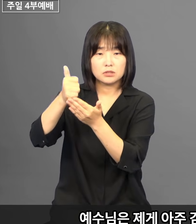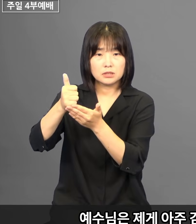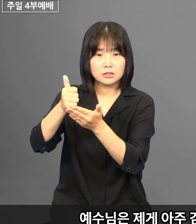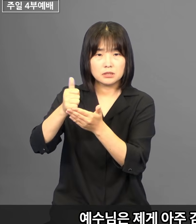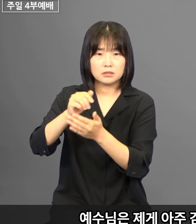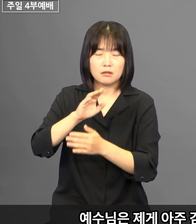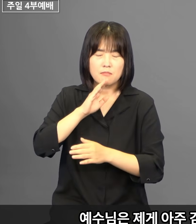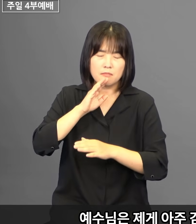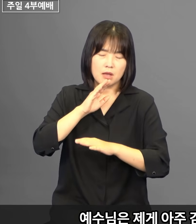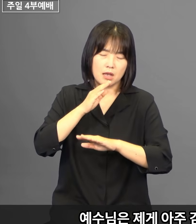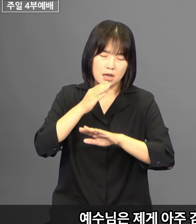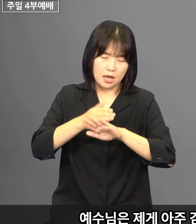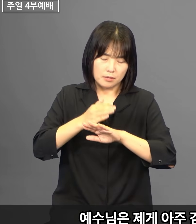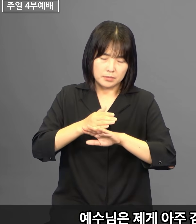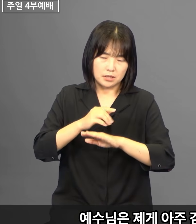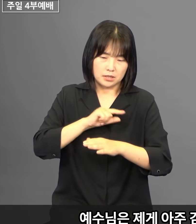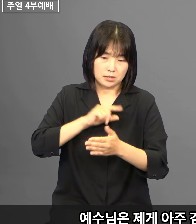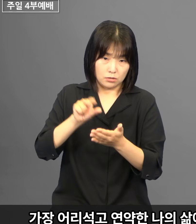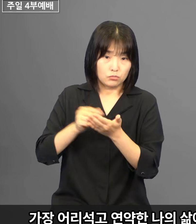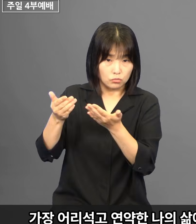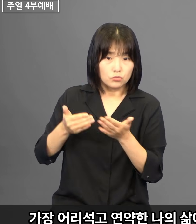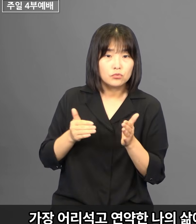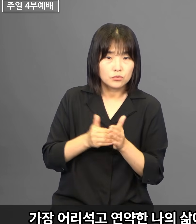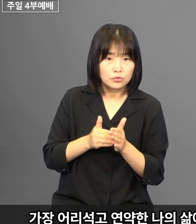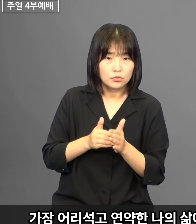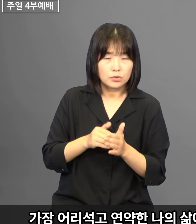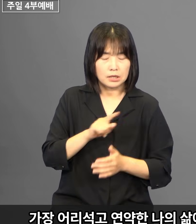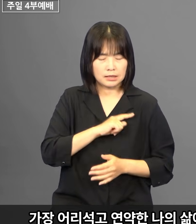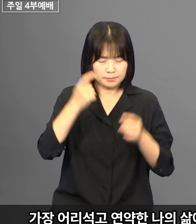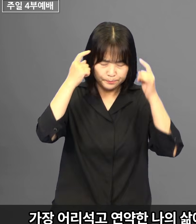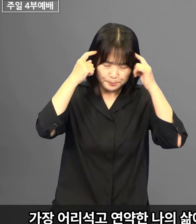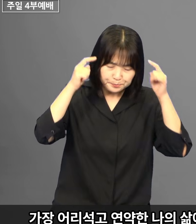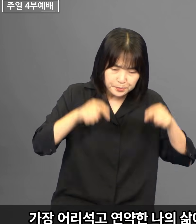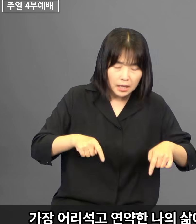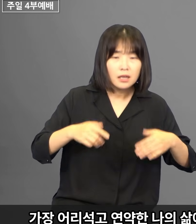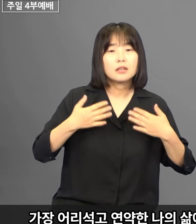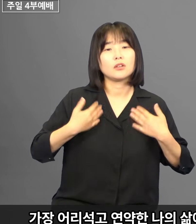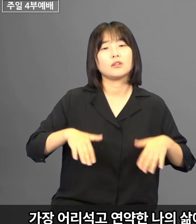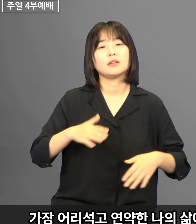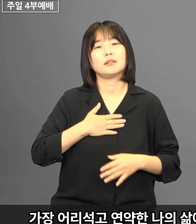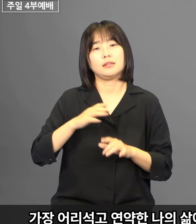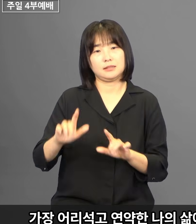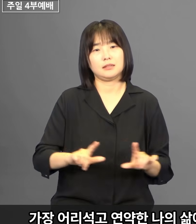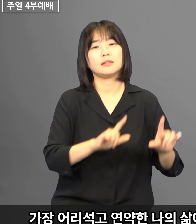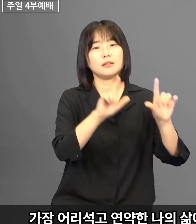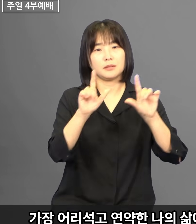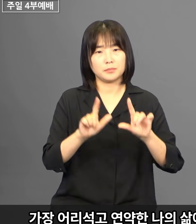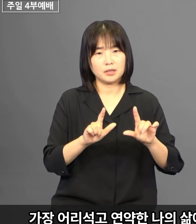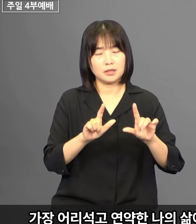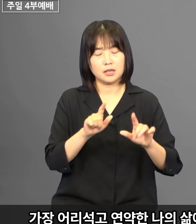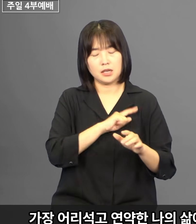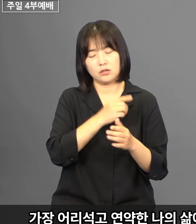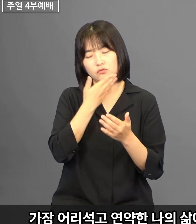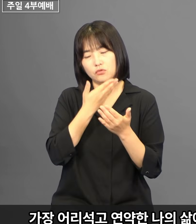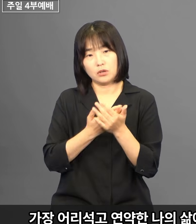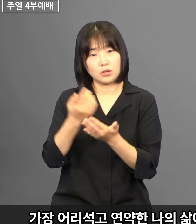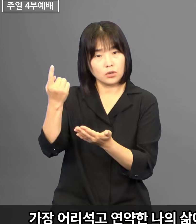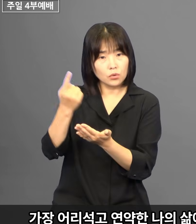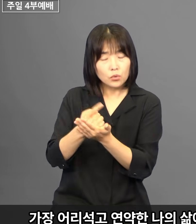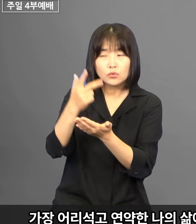감사한 기도 제목을 주셨습니다. 가장 어리석고 연약한 나의 삶에 가장 귀하게 와주신